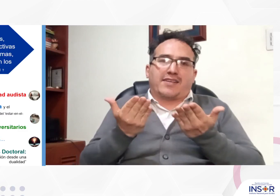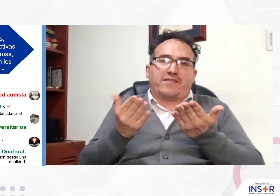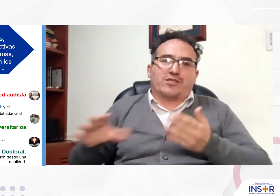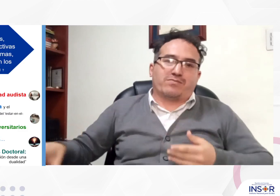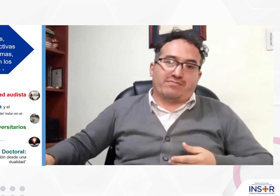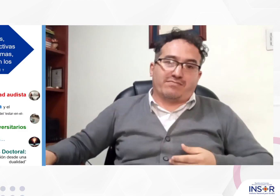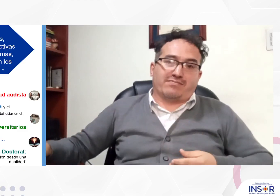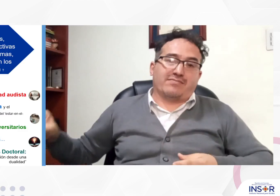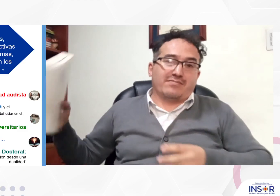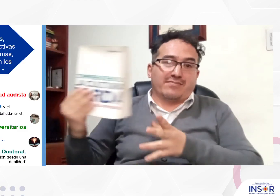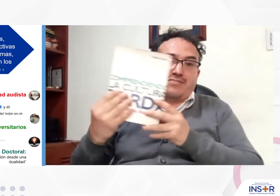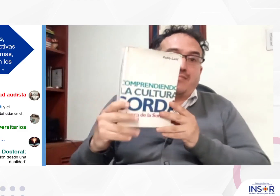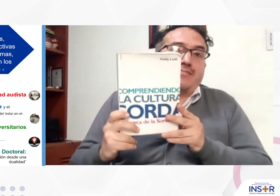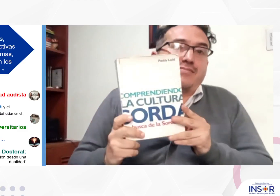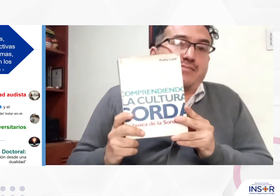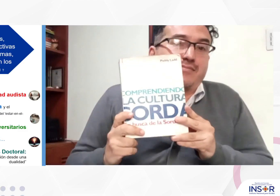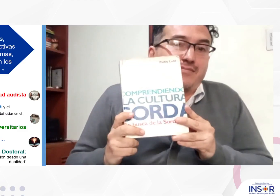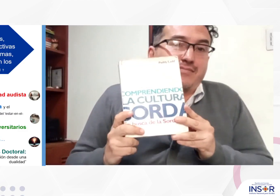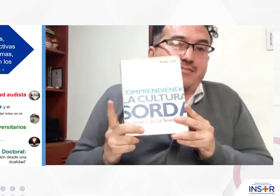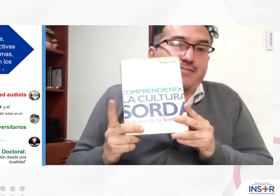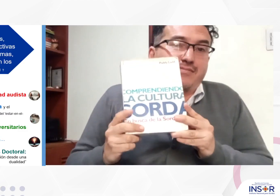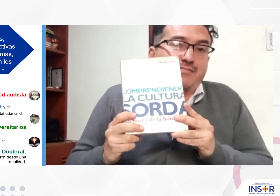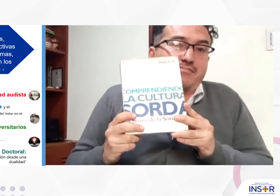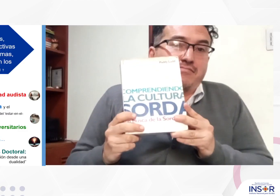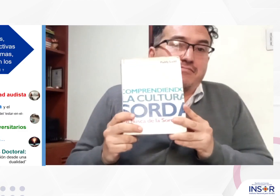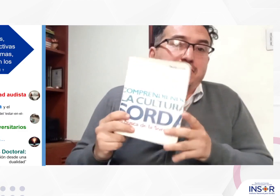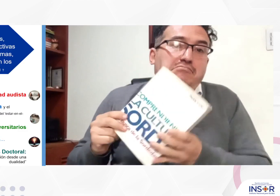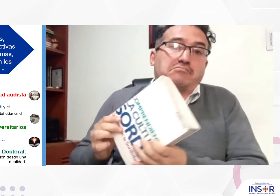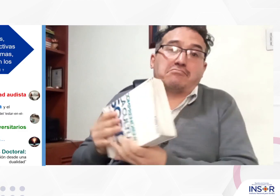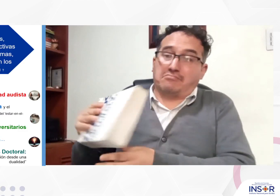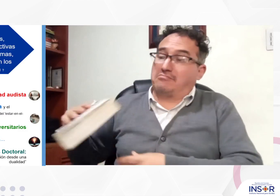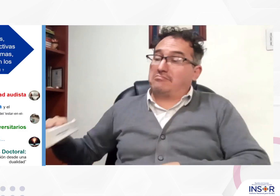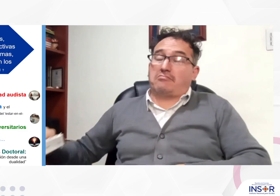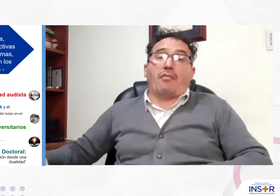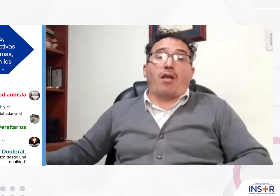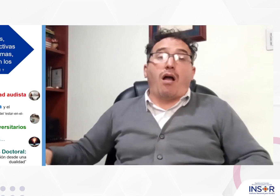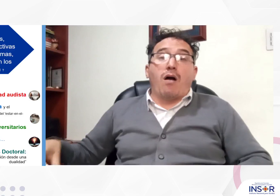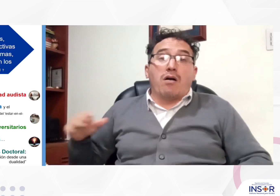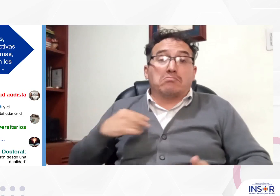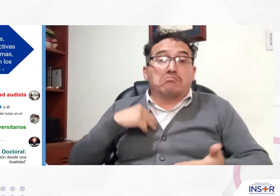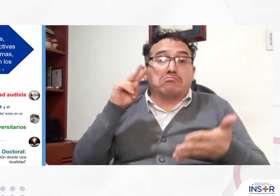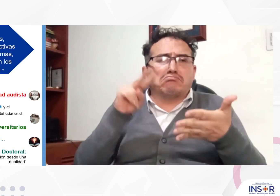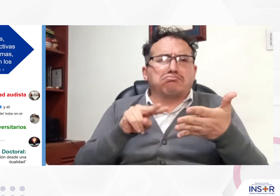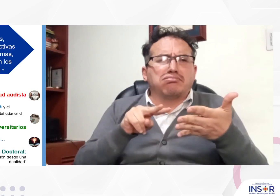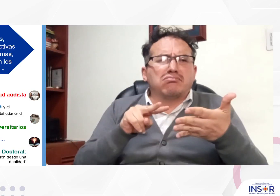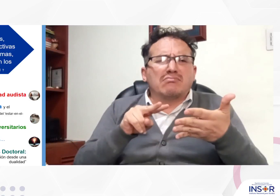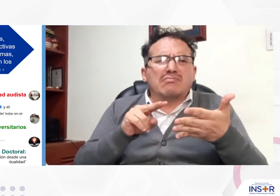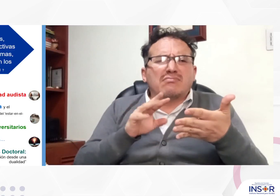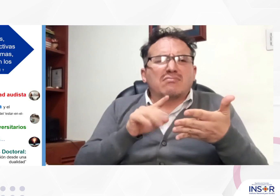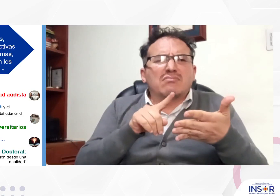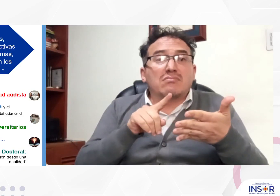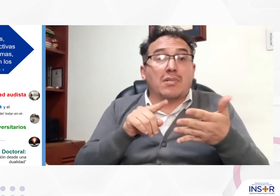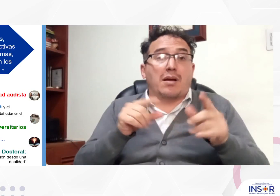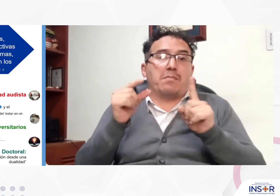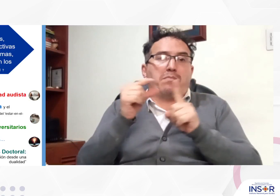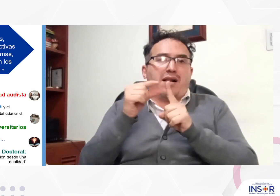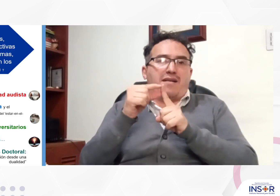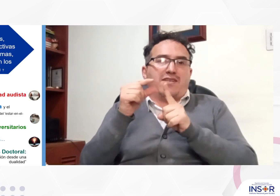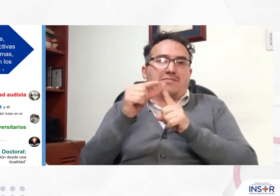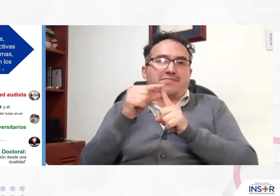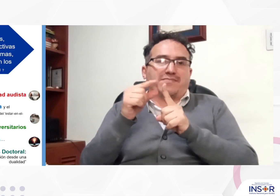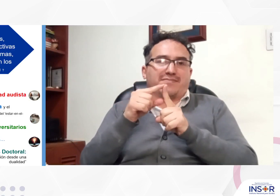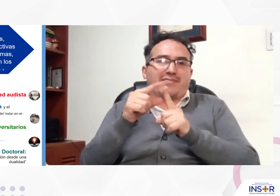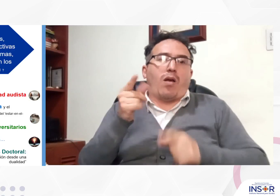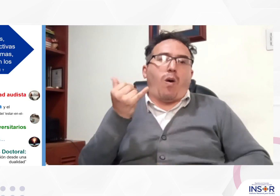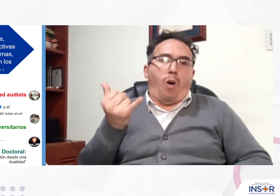en cuenta que yo tengo una referencia, que es la que ustedes ven acá en pantalla. Comprendiendo la cultura sorda